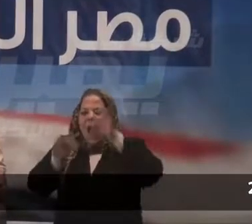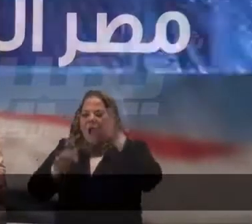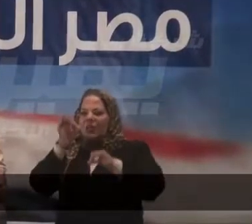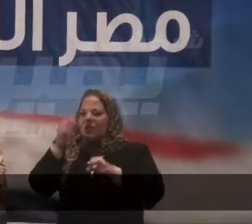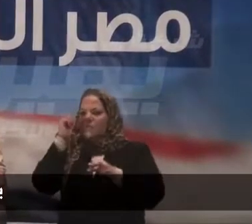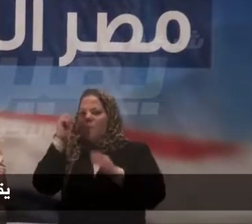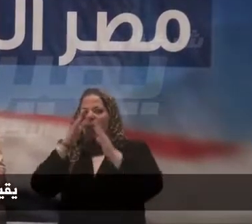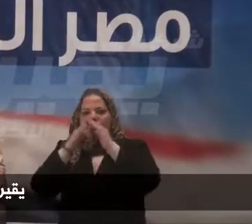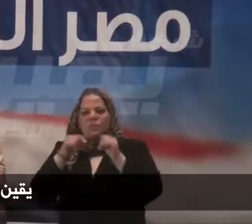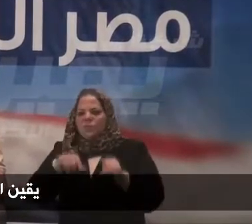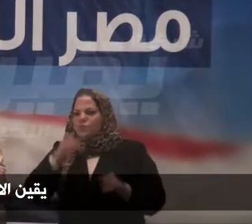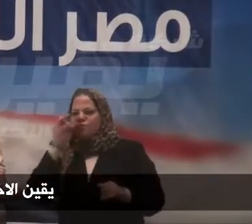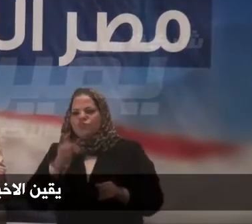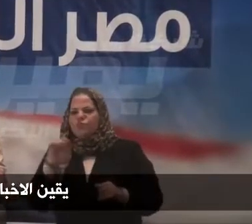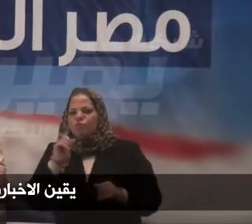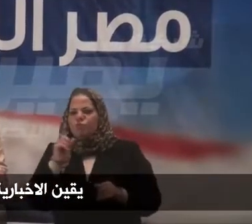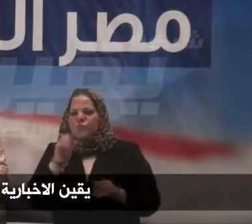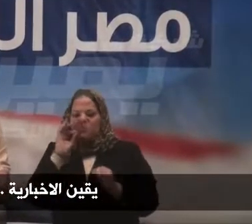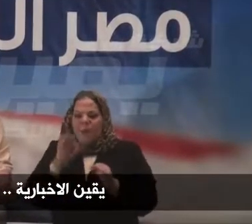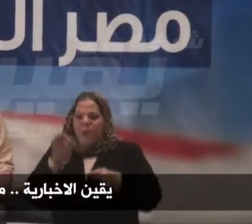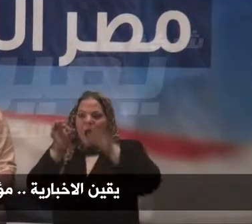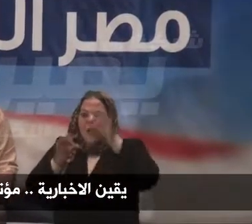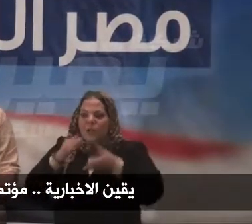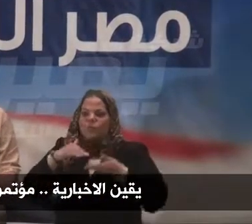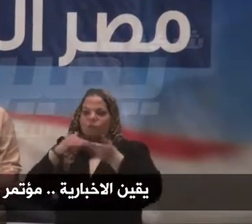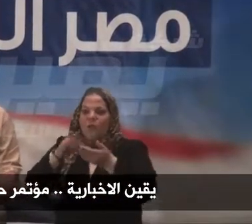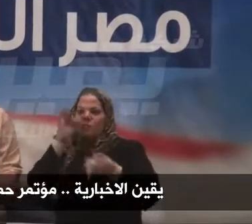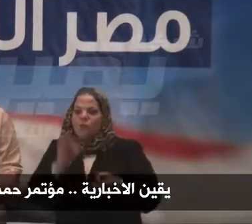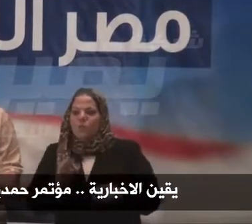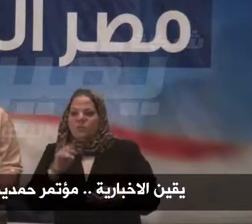فيها غير موجودة.